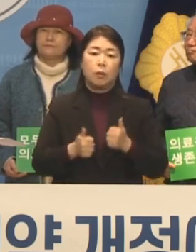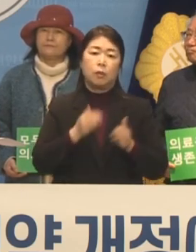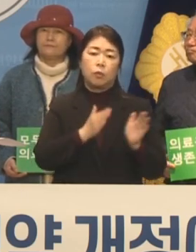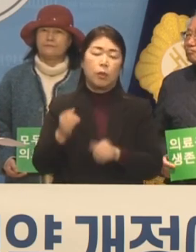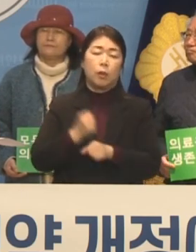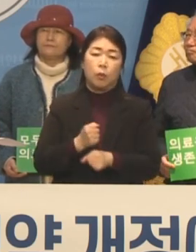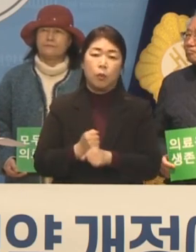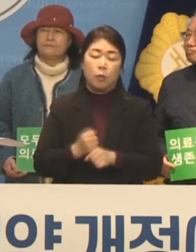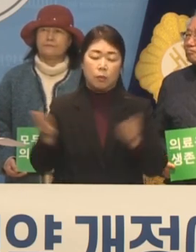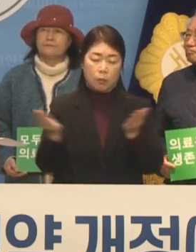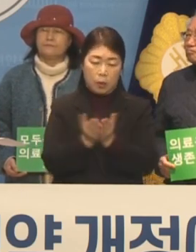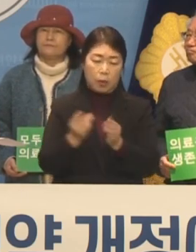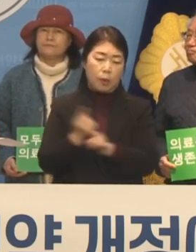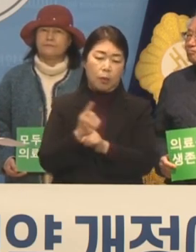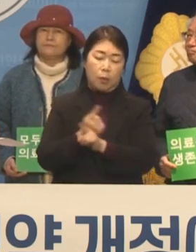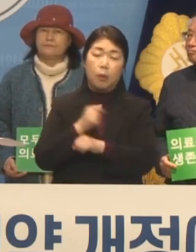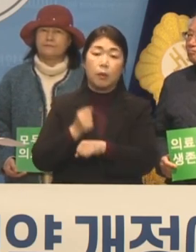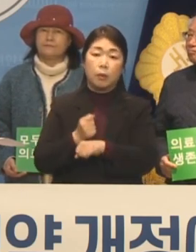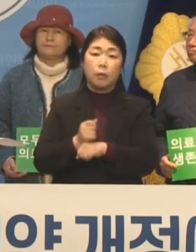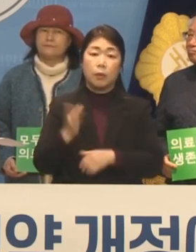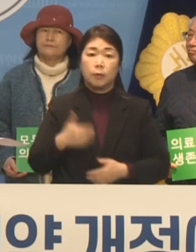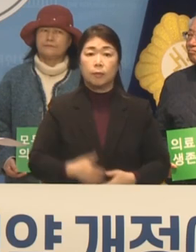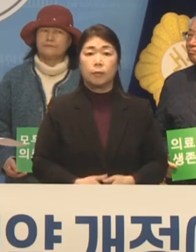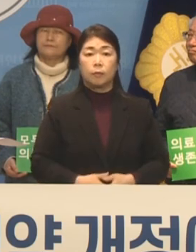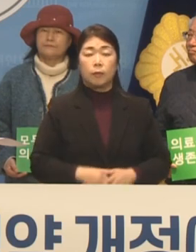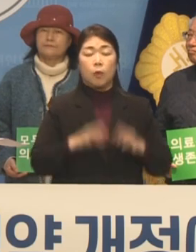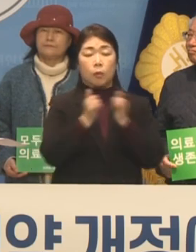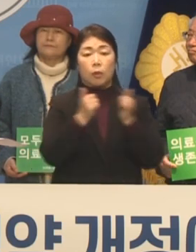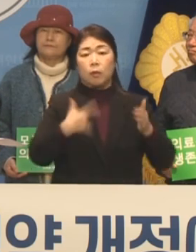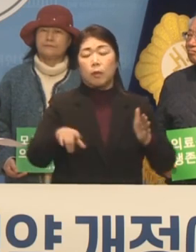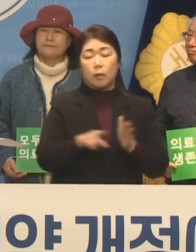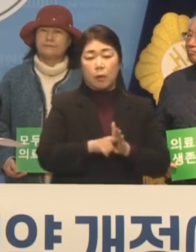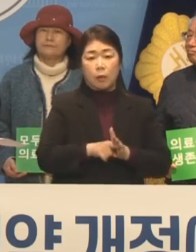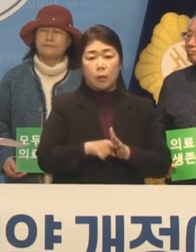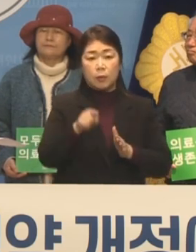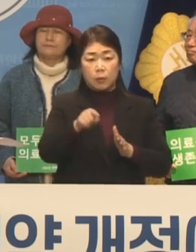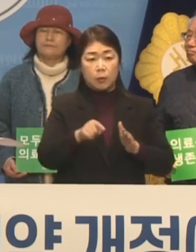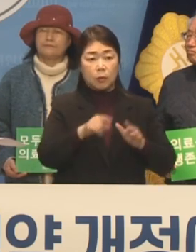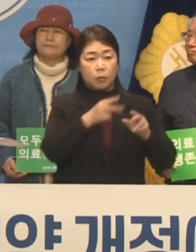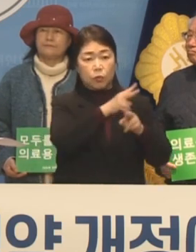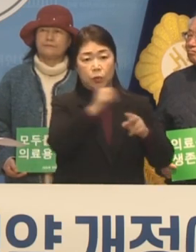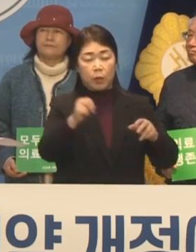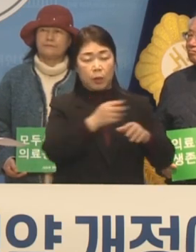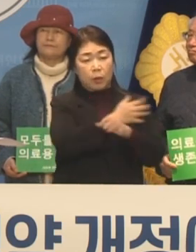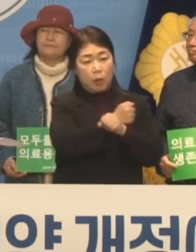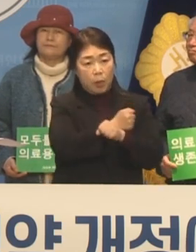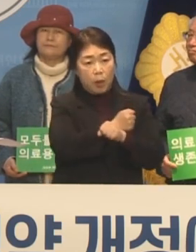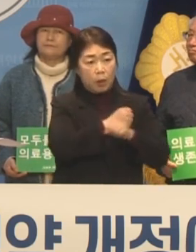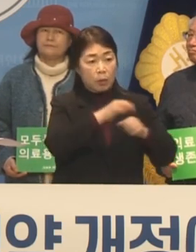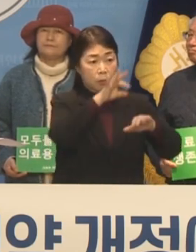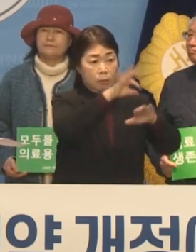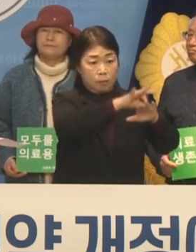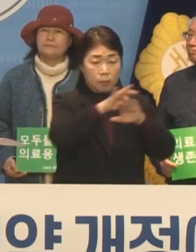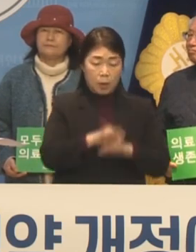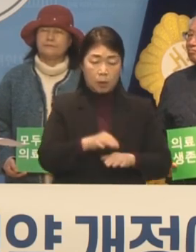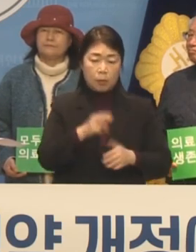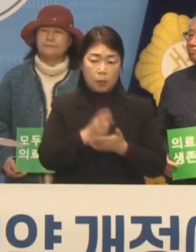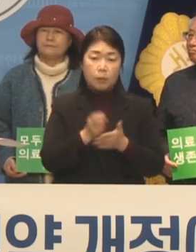비준하고 국민들을 위해서 이 협약을 공포한 국가입니다. 하지만